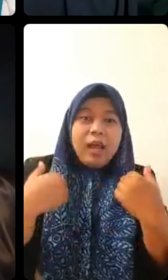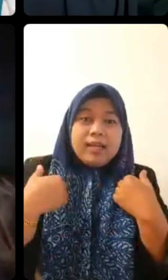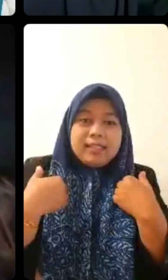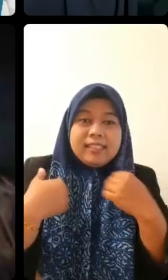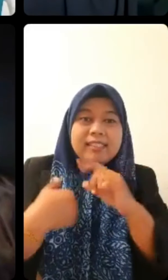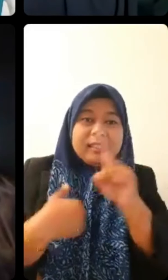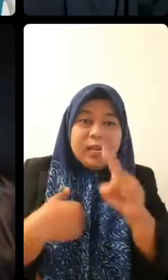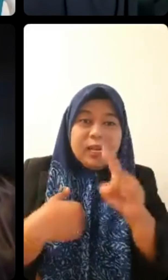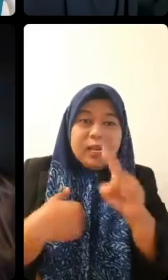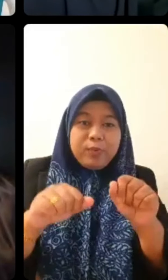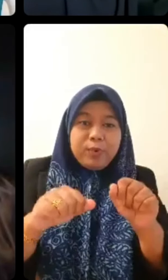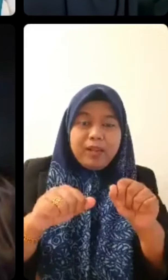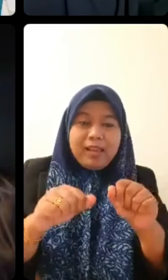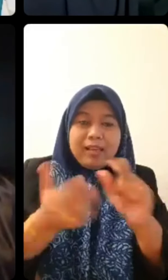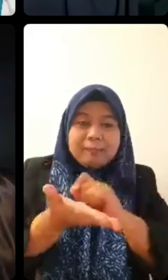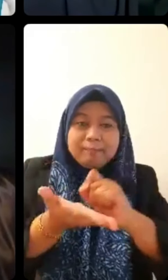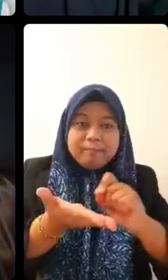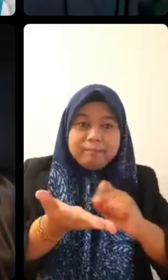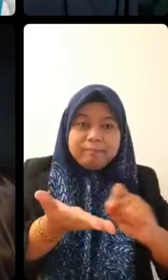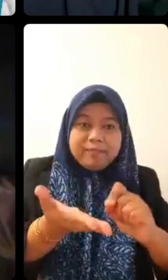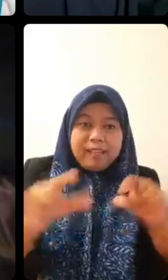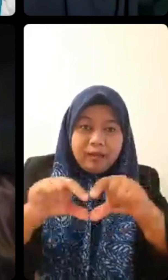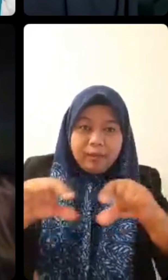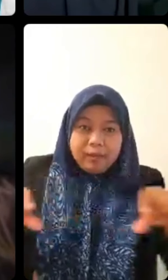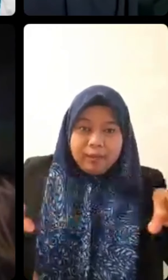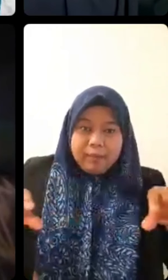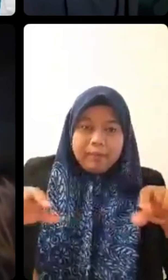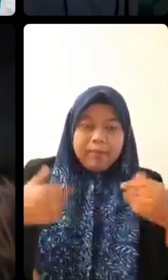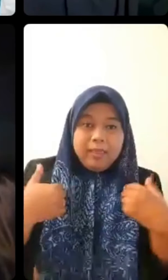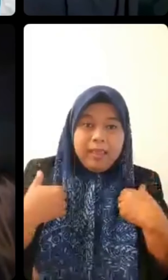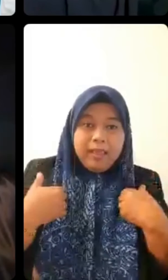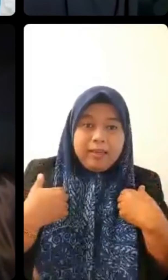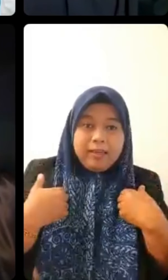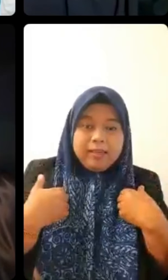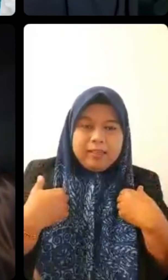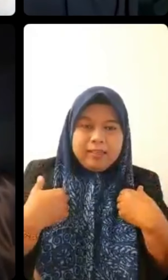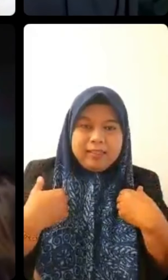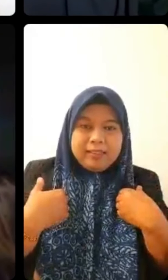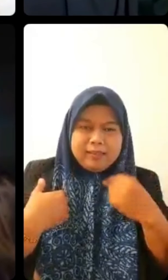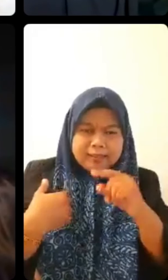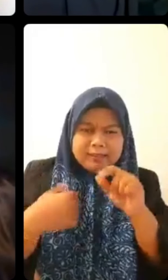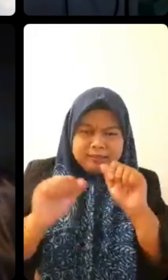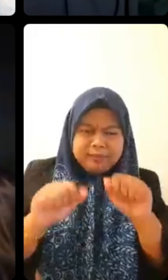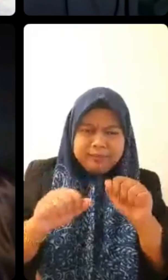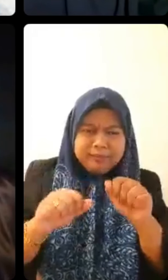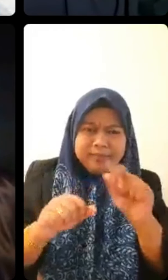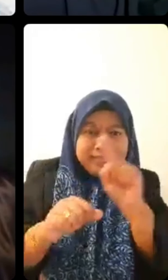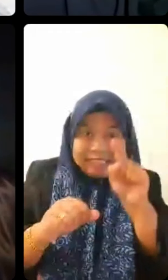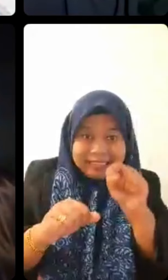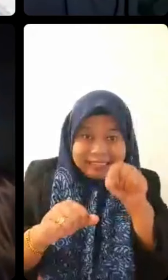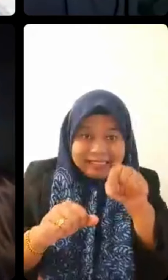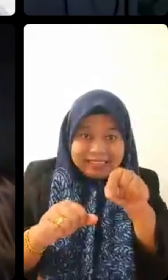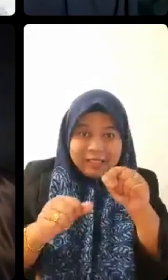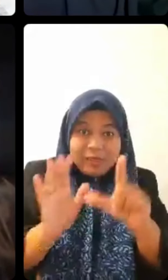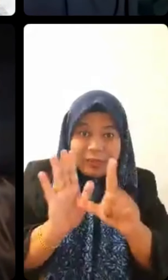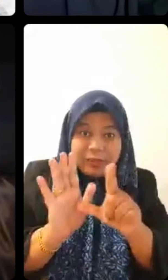bawah. Dekat bawah tu kan ada macam simbol ask question tu kan. Boleh tanya soalan dekat situ, okey? Nanti kami akan